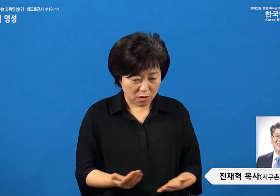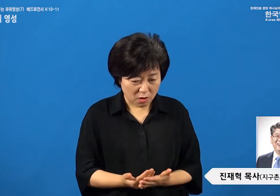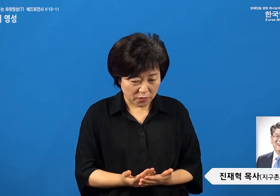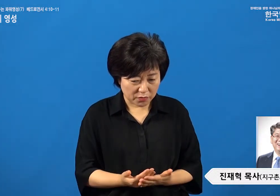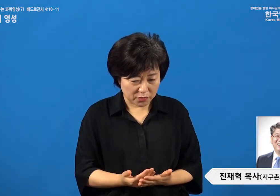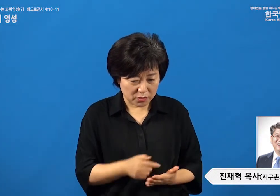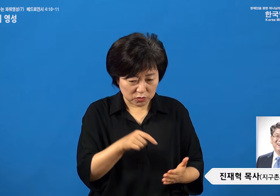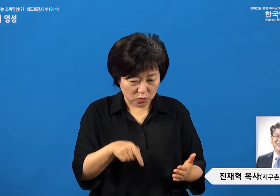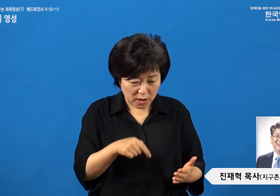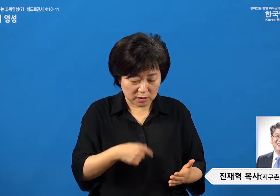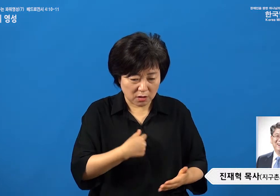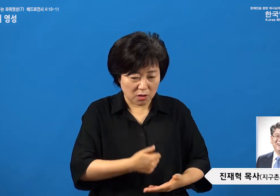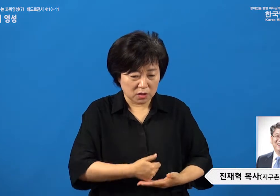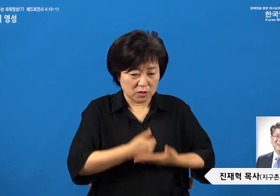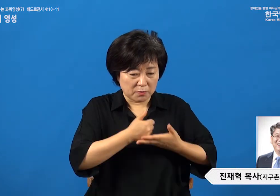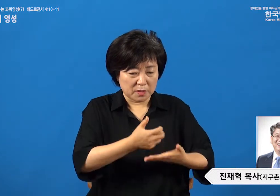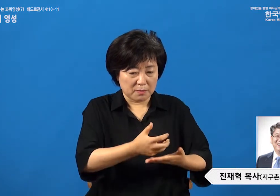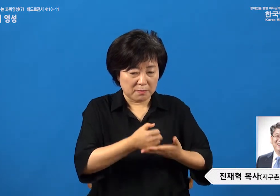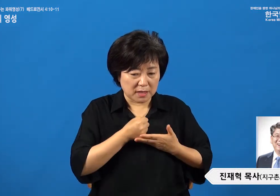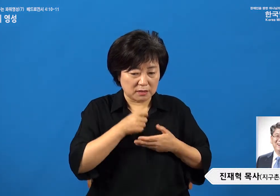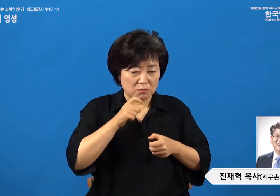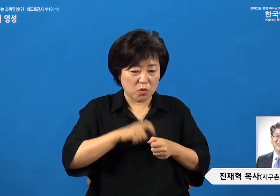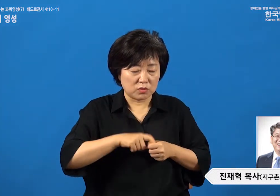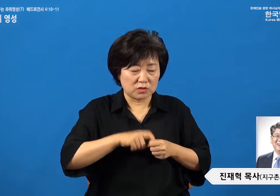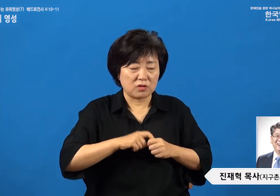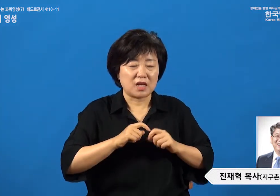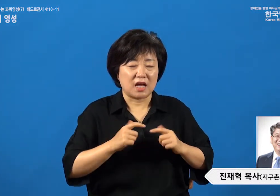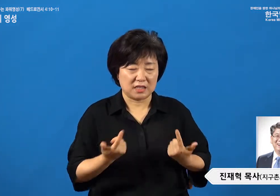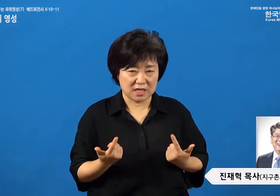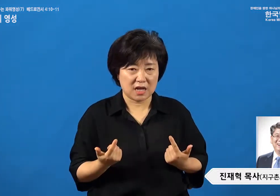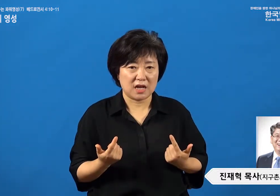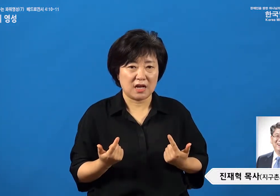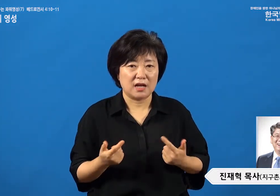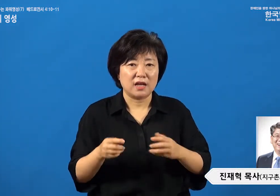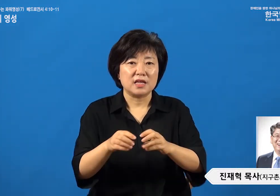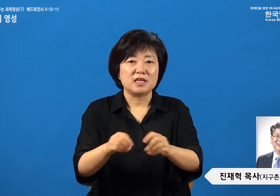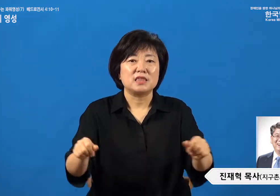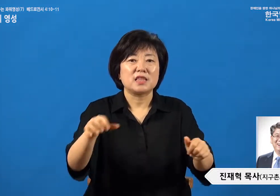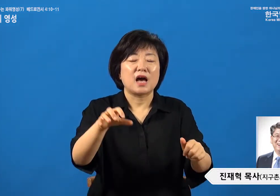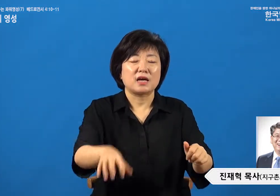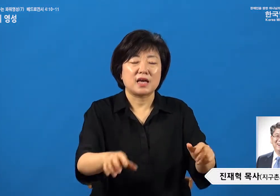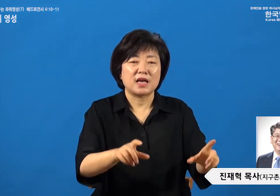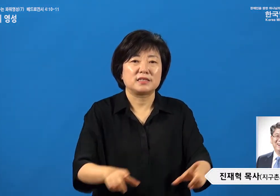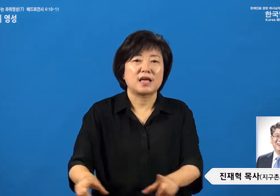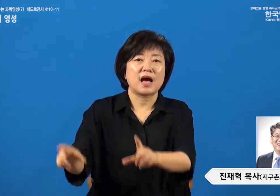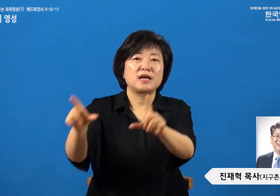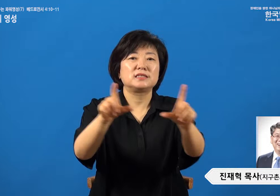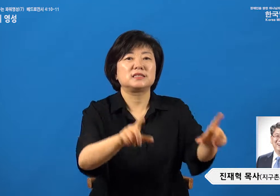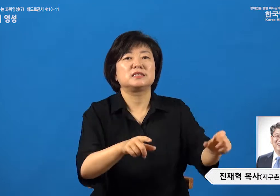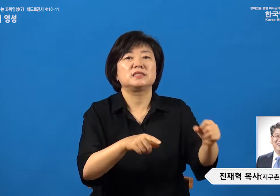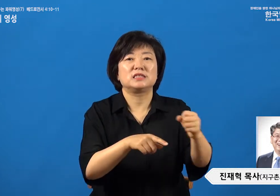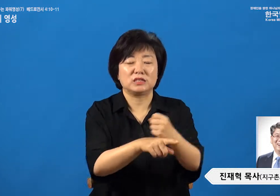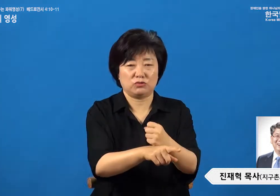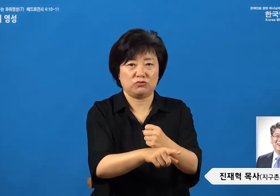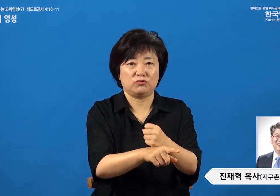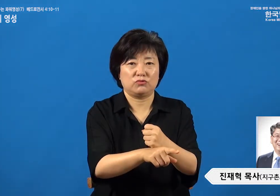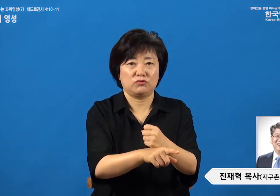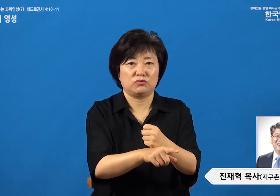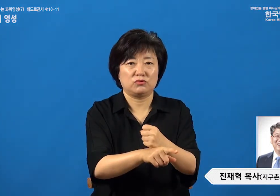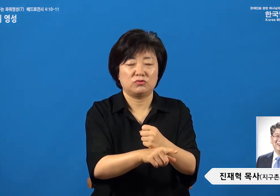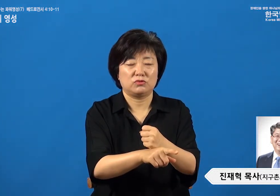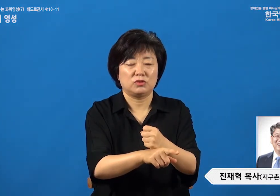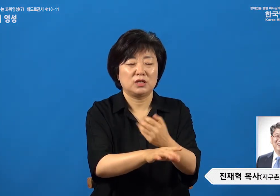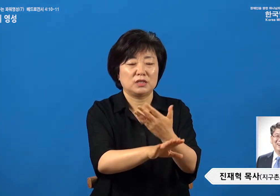가운데에서 섬김을 받는 목적이 아니라 이 땅에 사는 삶의 이유,